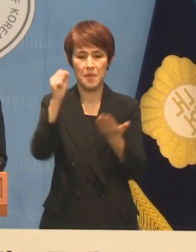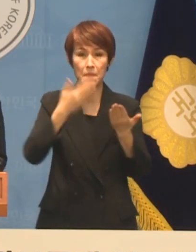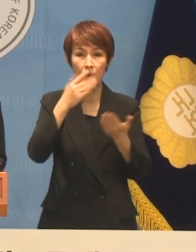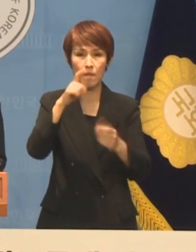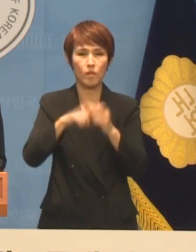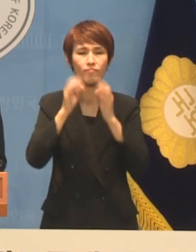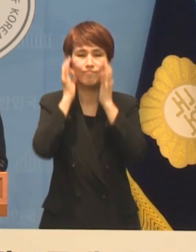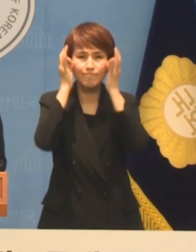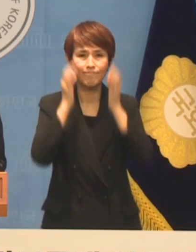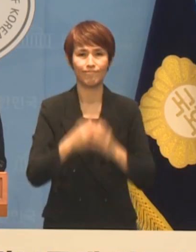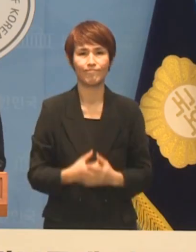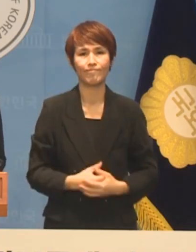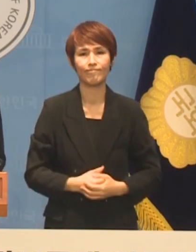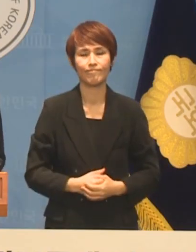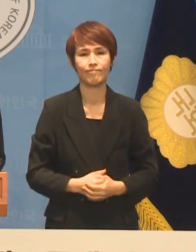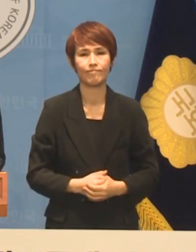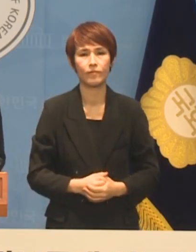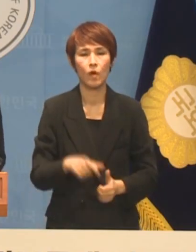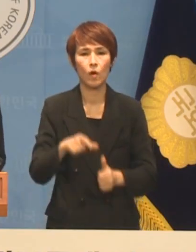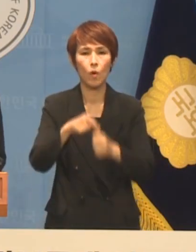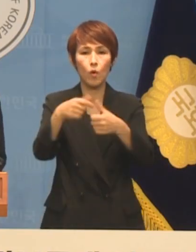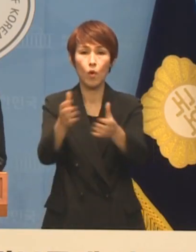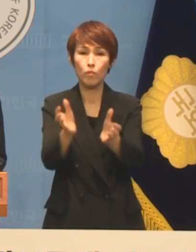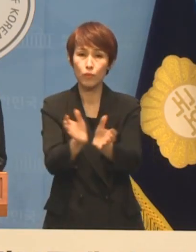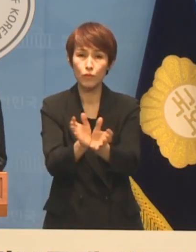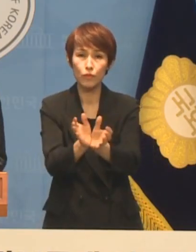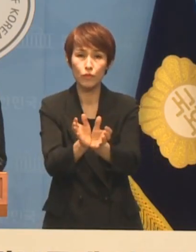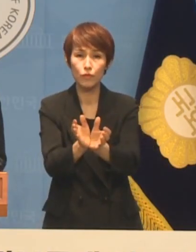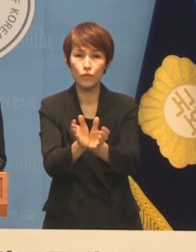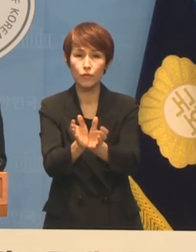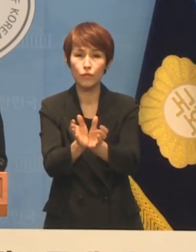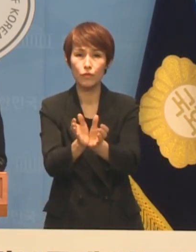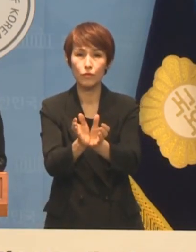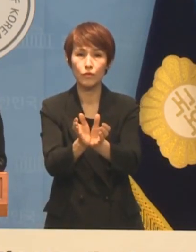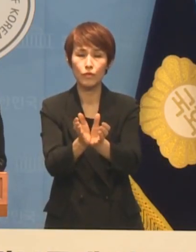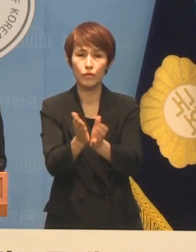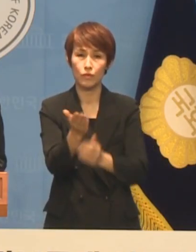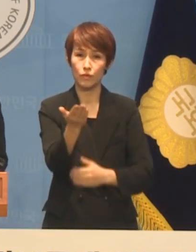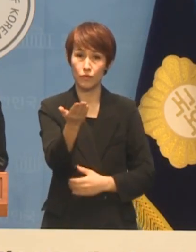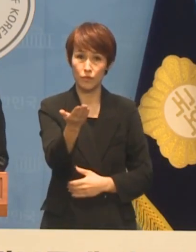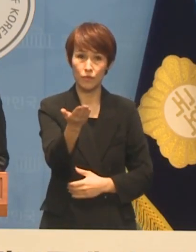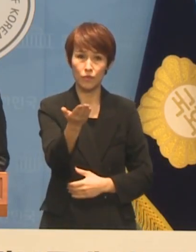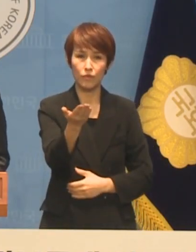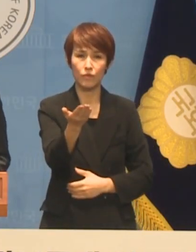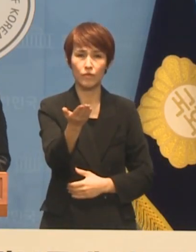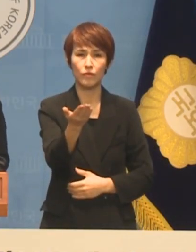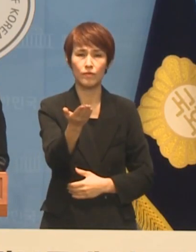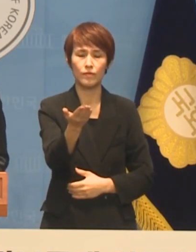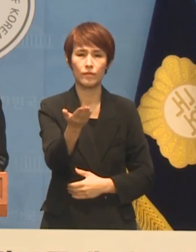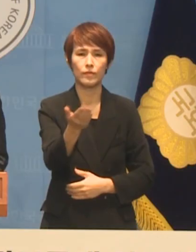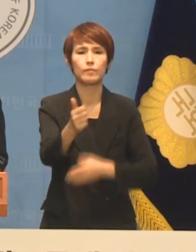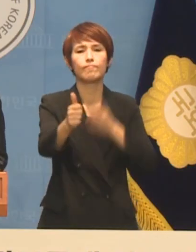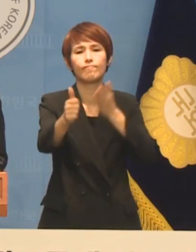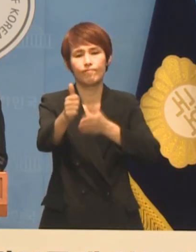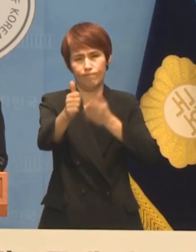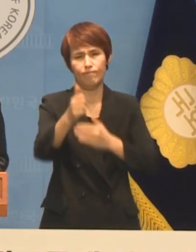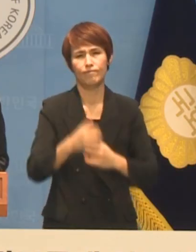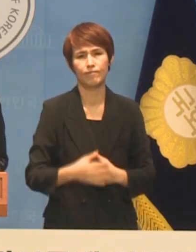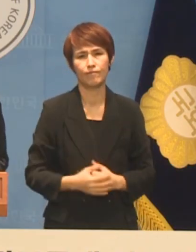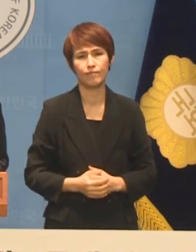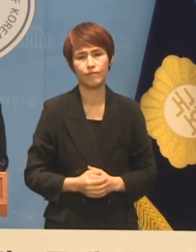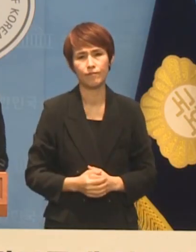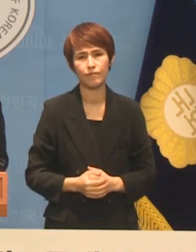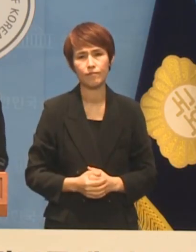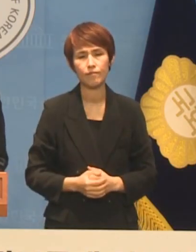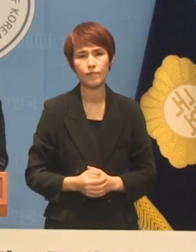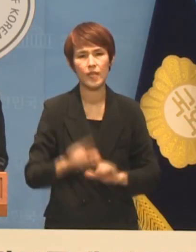다하겠습니다. 마지막으로 고용노동부에게도 전향적인 태도를 바꾸기를 간곡히 요청드립니다.